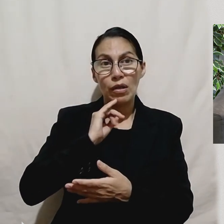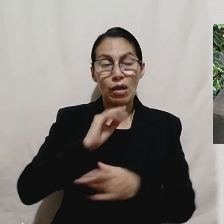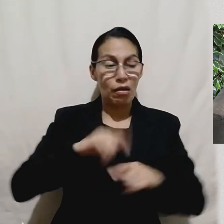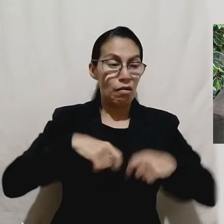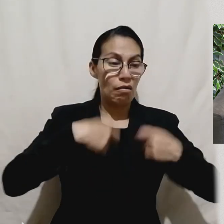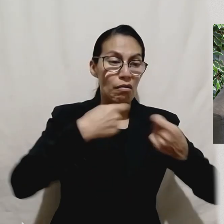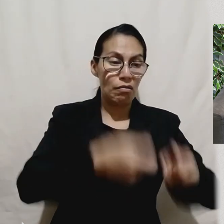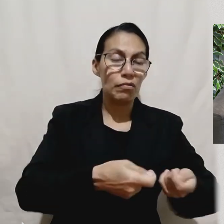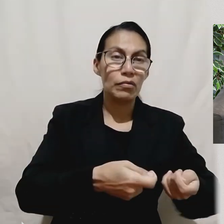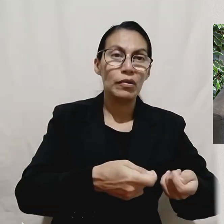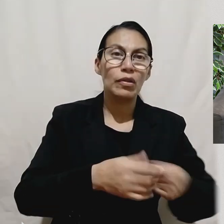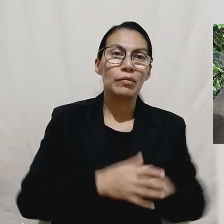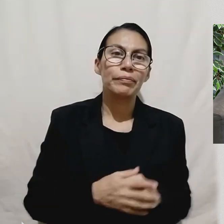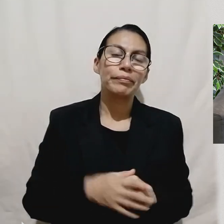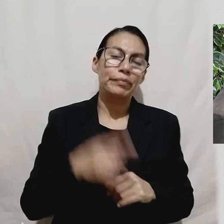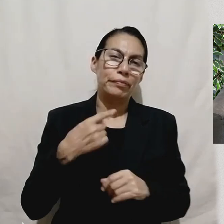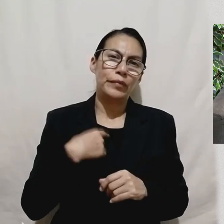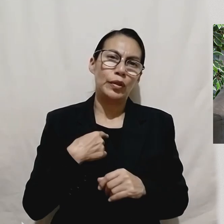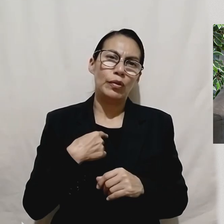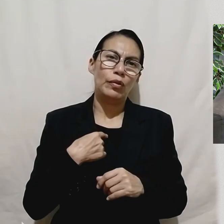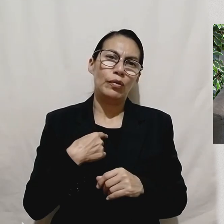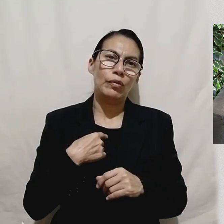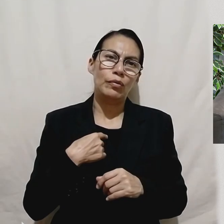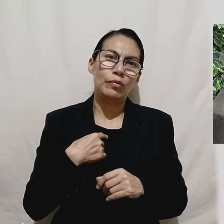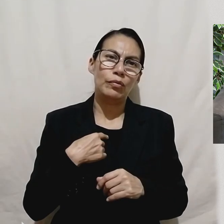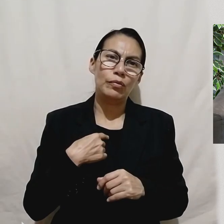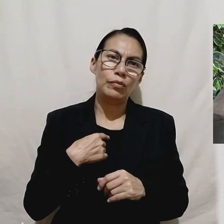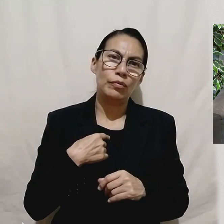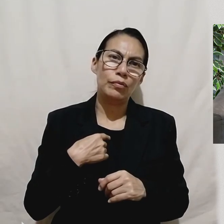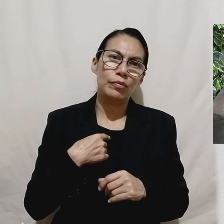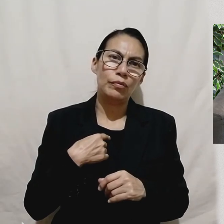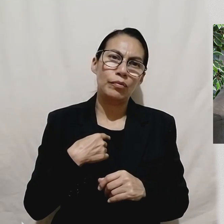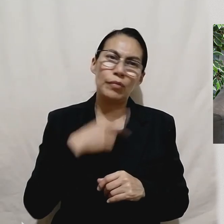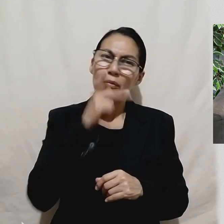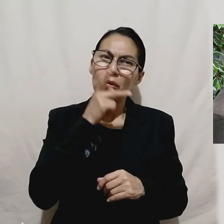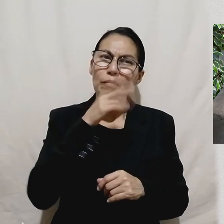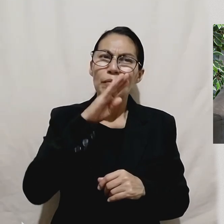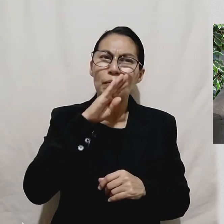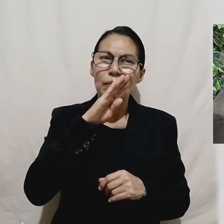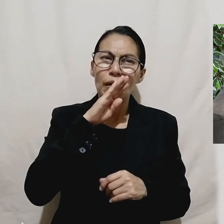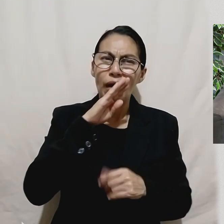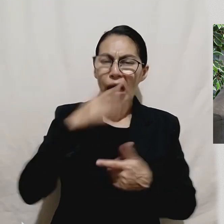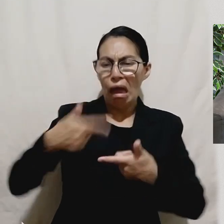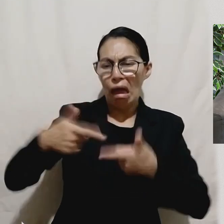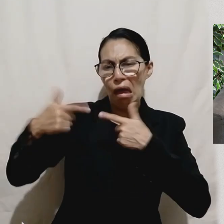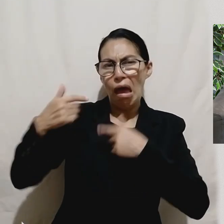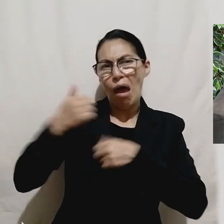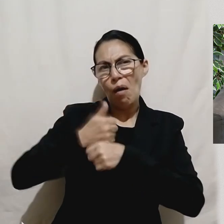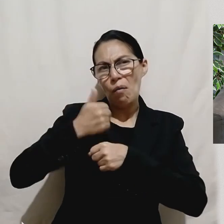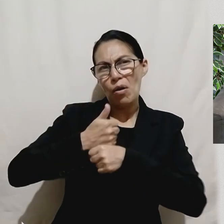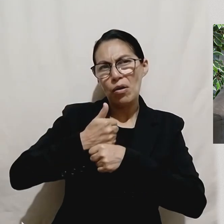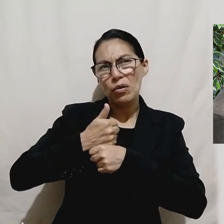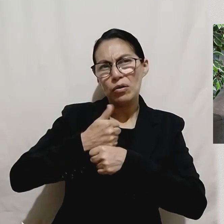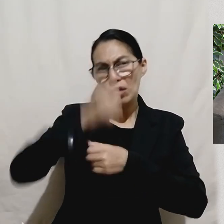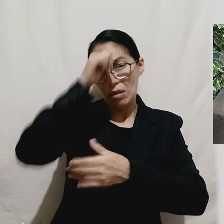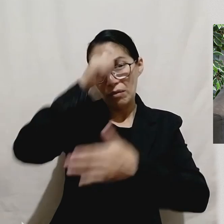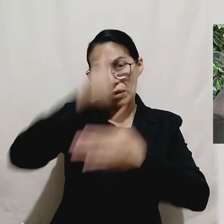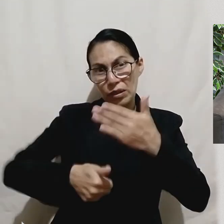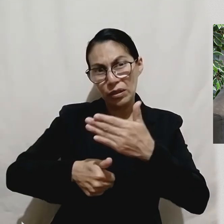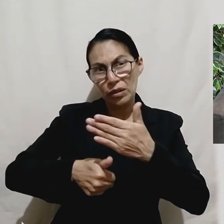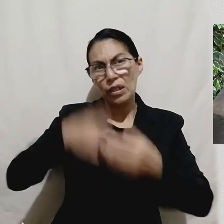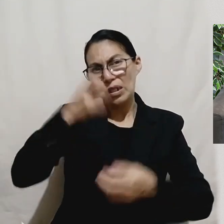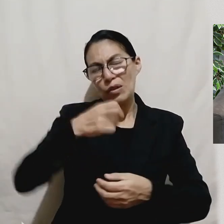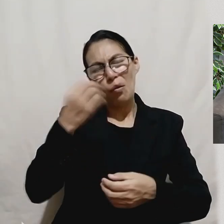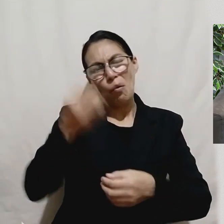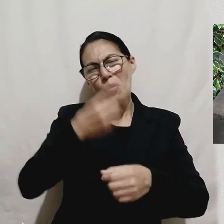Dios es yo nací en un hogar adventista este ya de dos generaciones es una de verdad es una